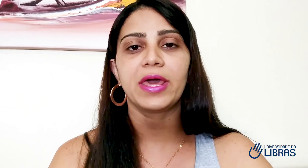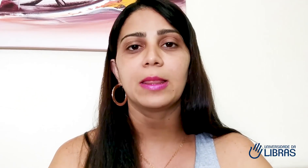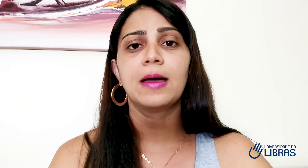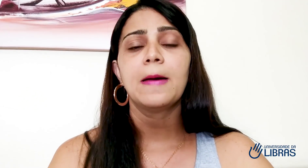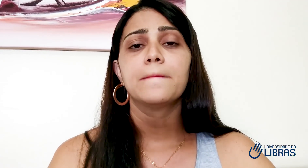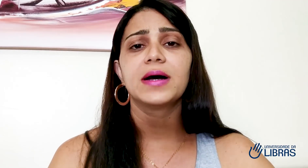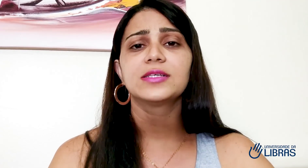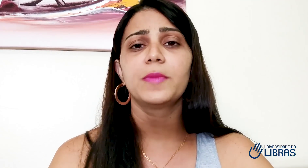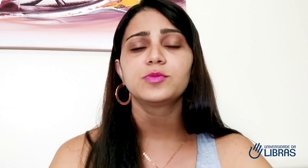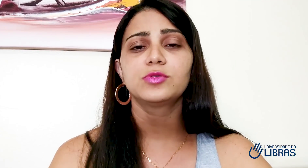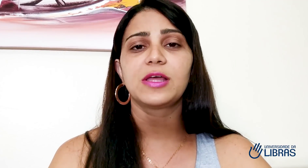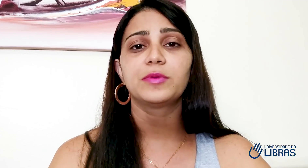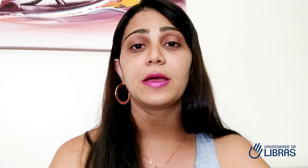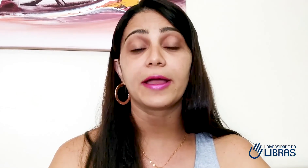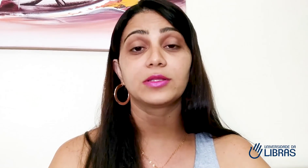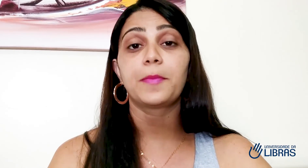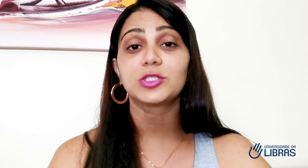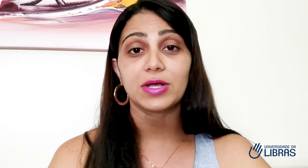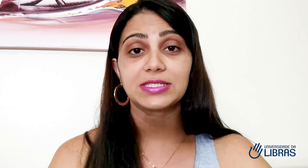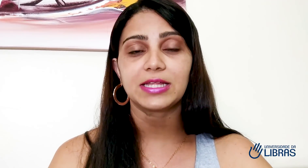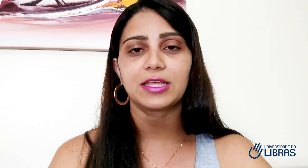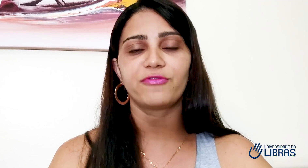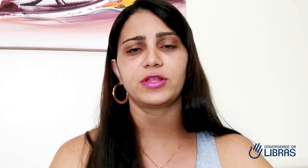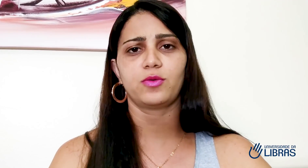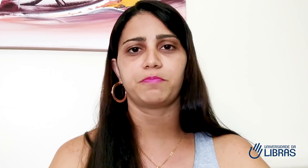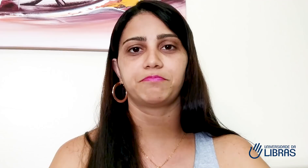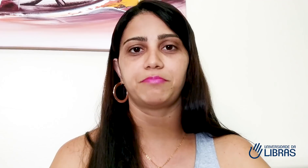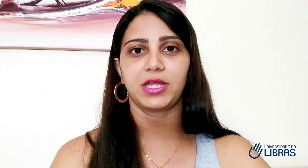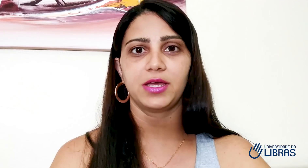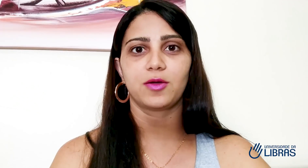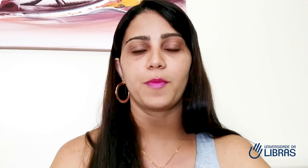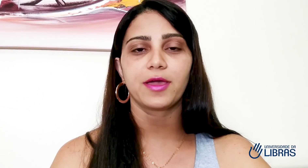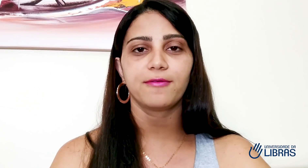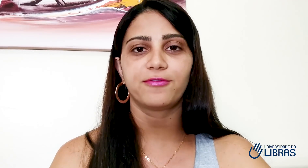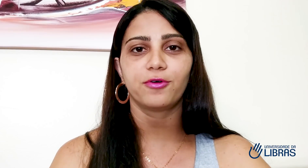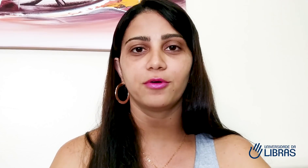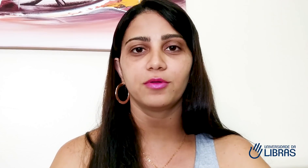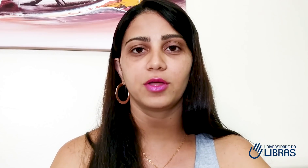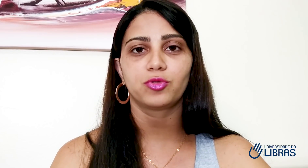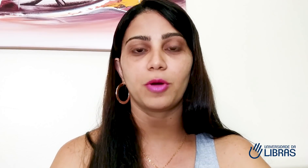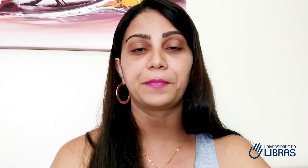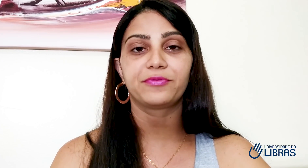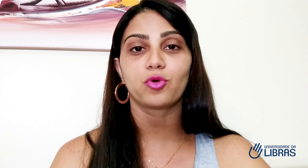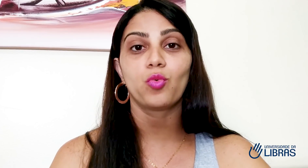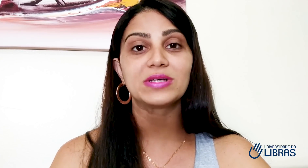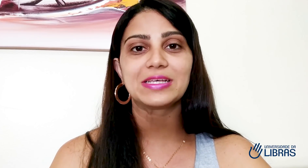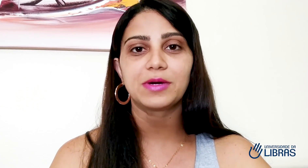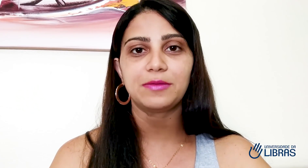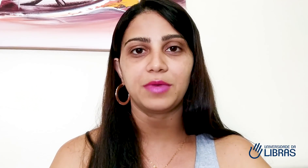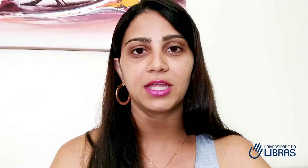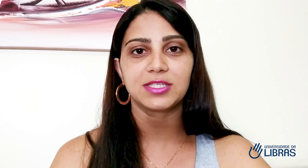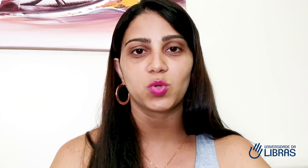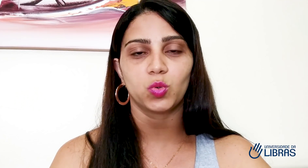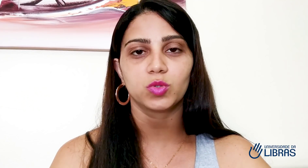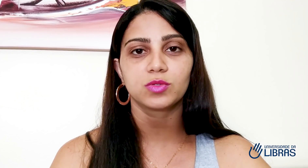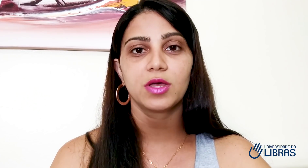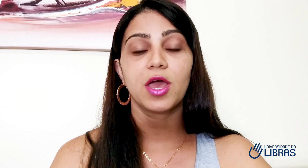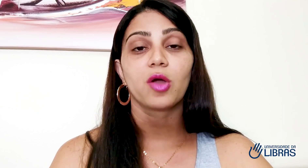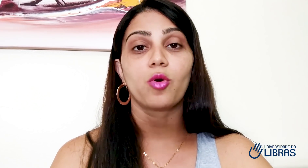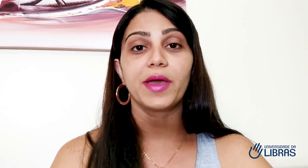ela, mas ao mesmo tempo, aí depois que eu aceitei, eu falei, peraí, como é que eu vou, eu tô com 1 semana e meia nesse curso, como é que